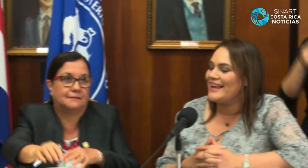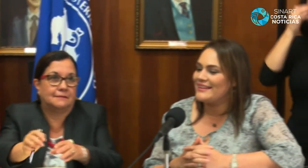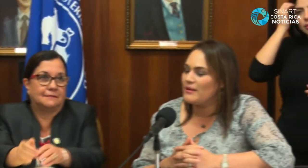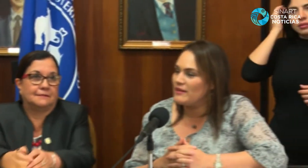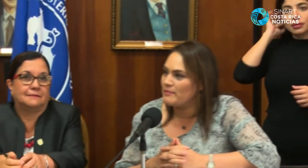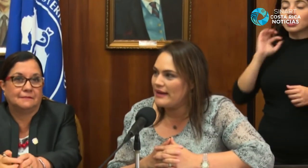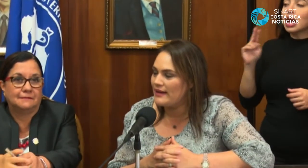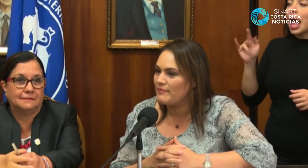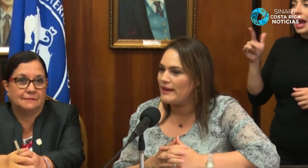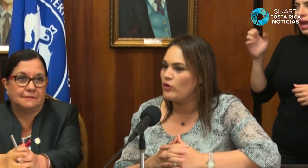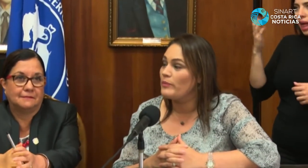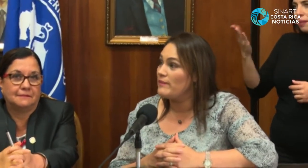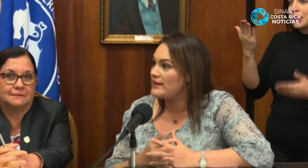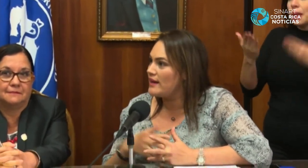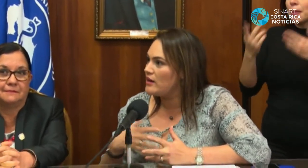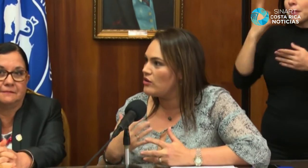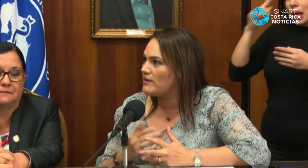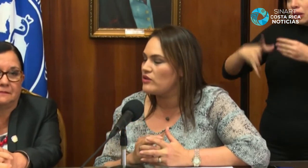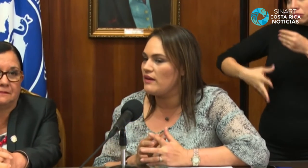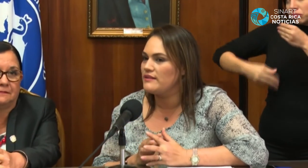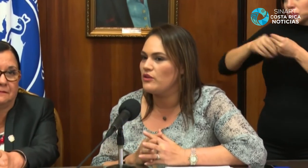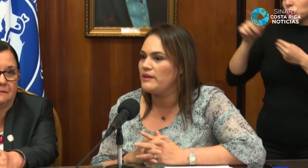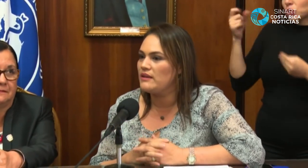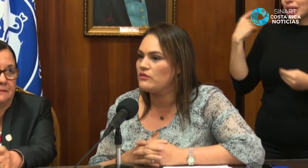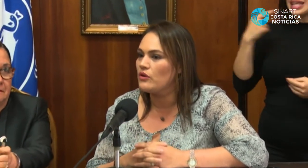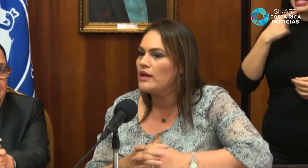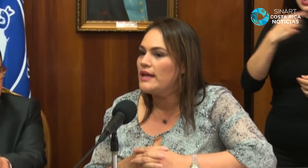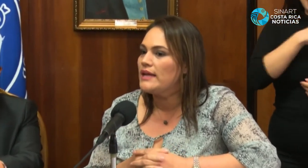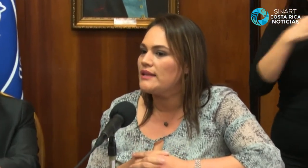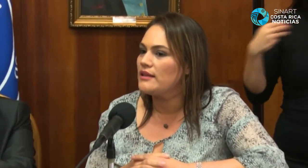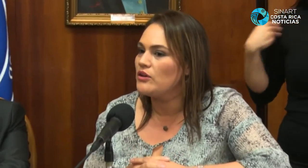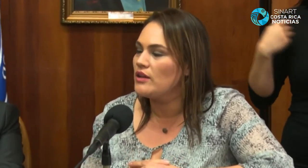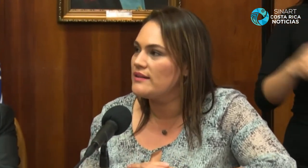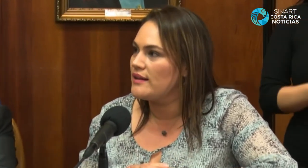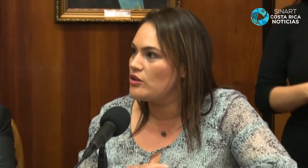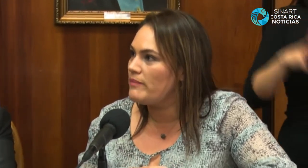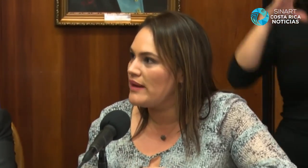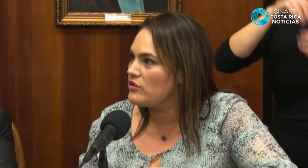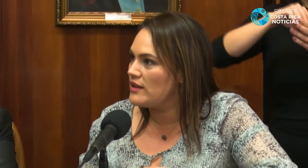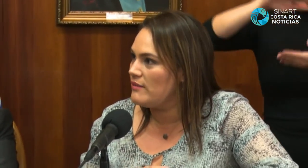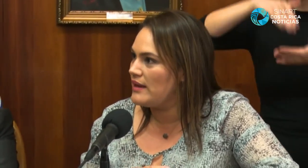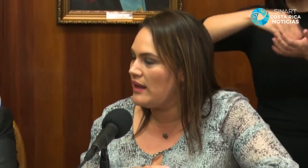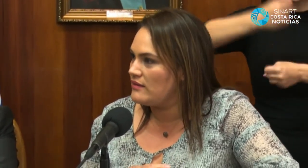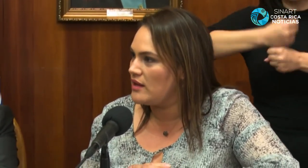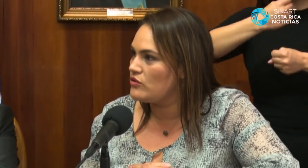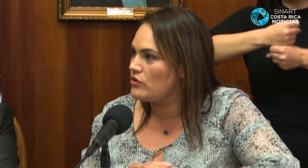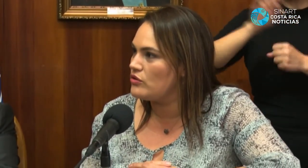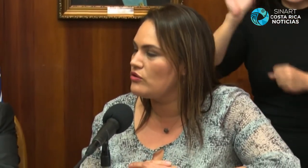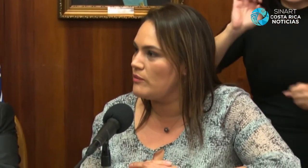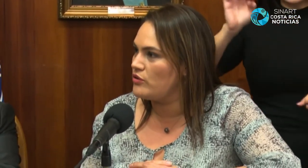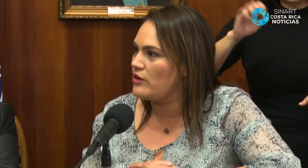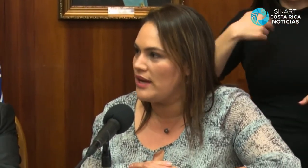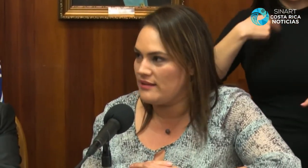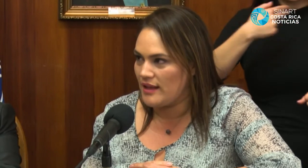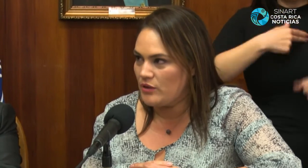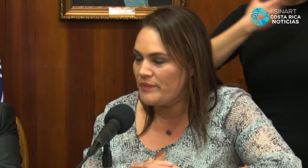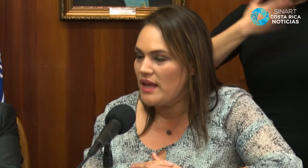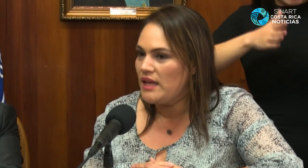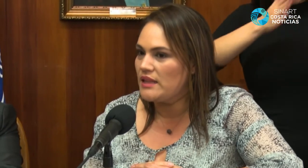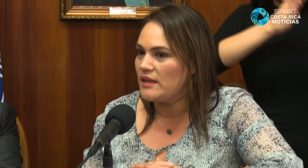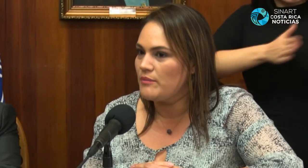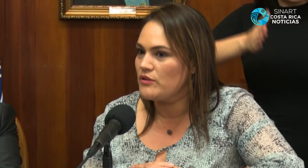Doña Ángela, tal vez para complementar lo que mencionaba el señor ministro, dentro del Centro de Operaciones de Emergencia nosotros nos hemos